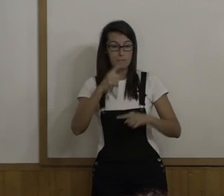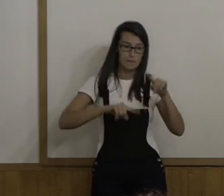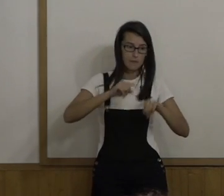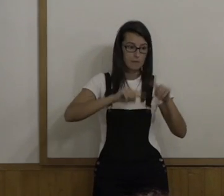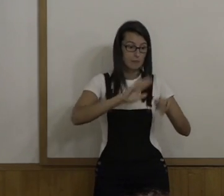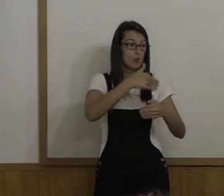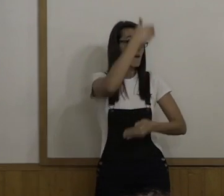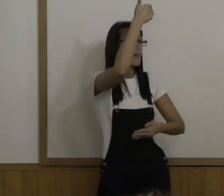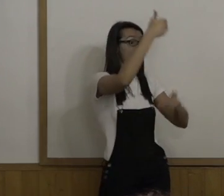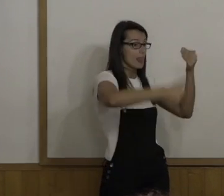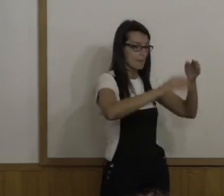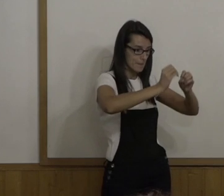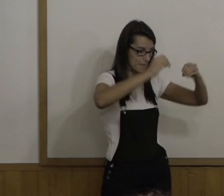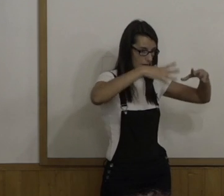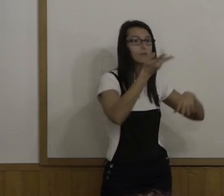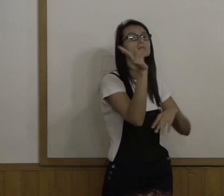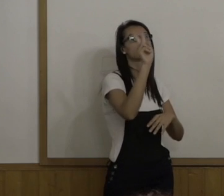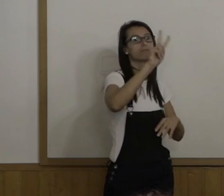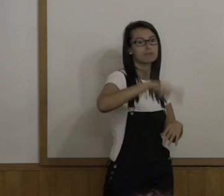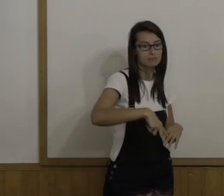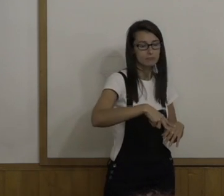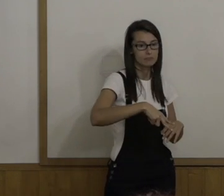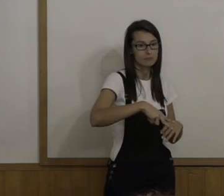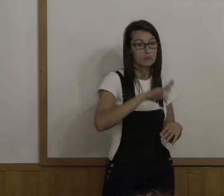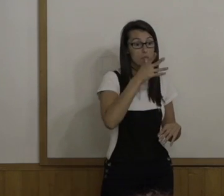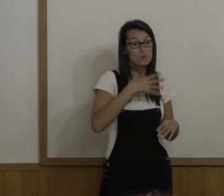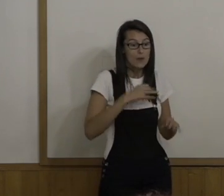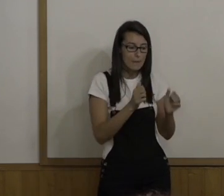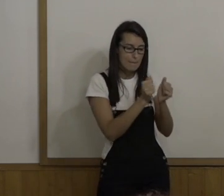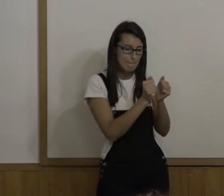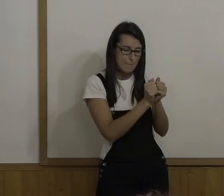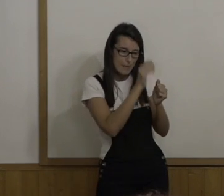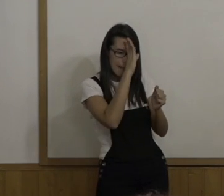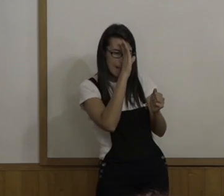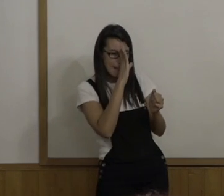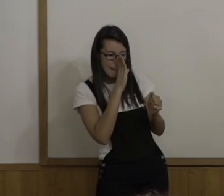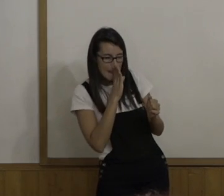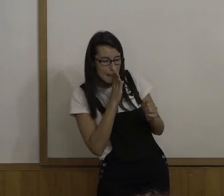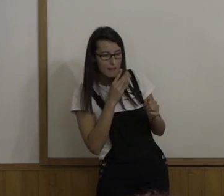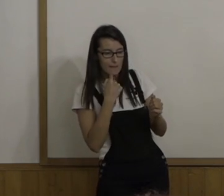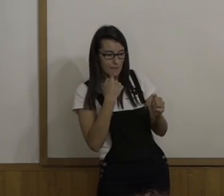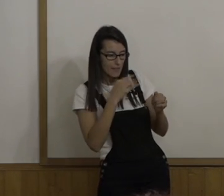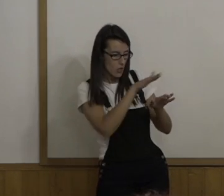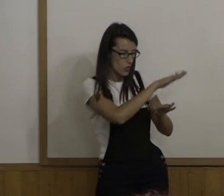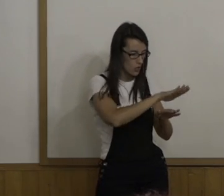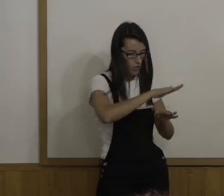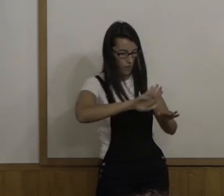hay una frontera mágica, y seguramente hay un menhir en algún lado oculto que delimitaba esa zona, y de